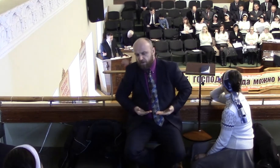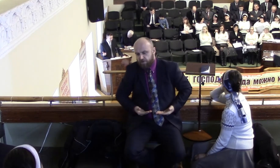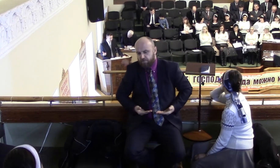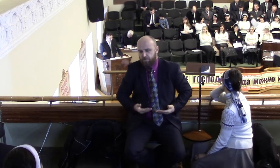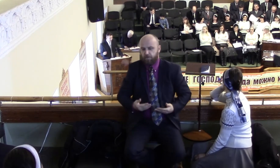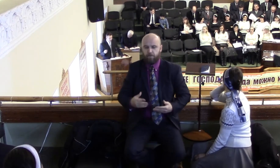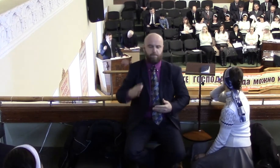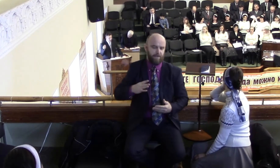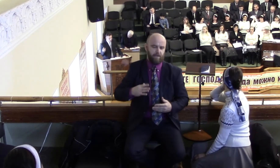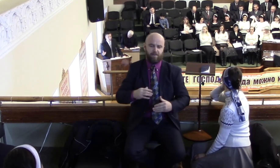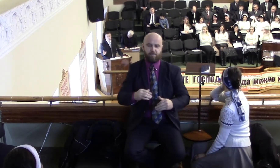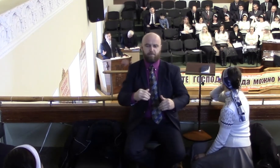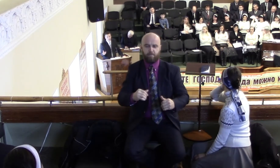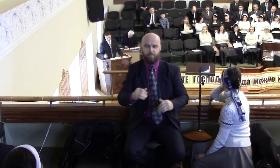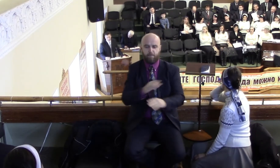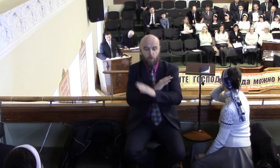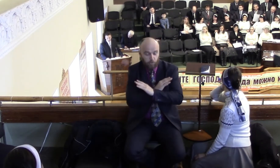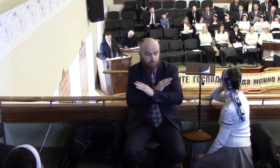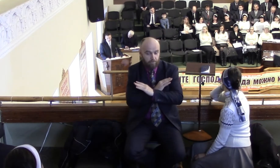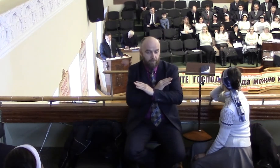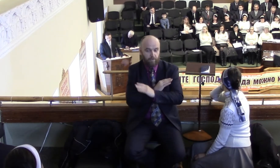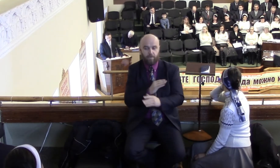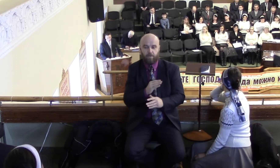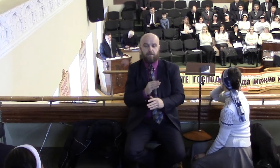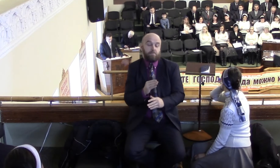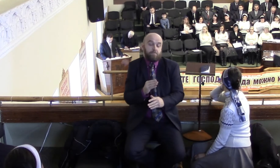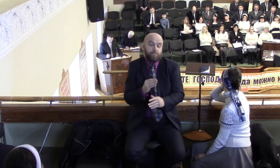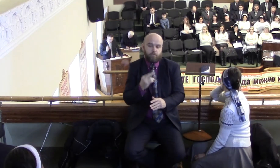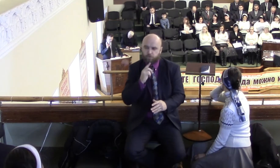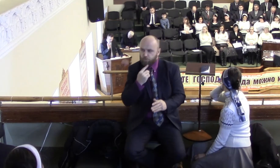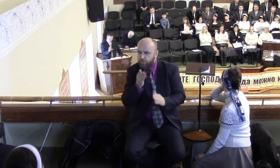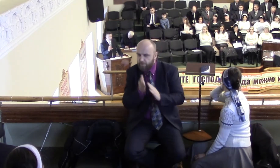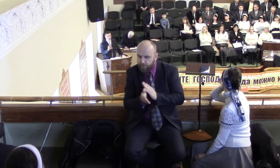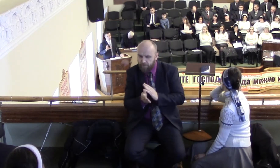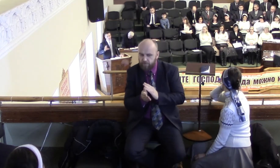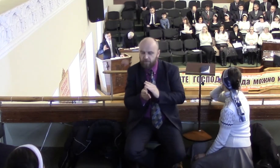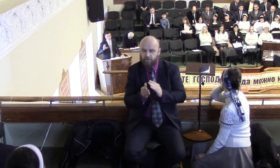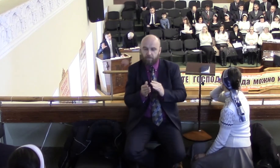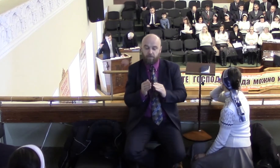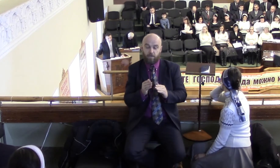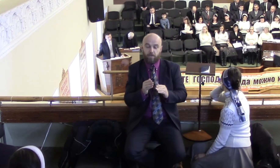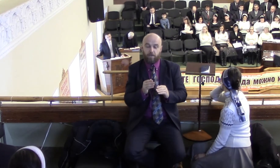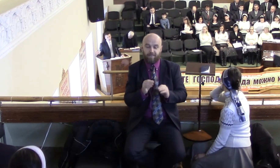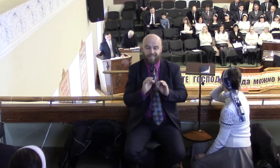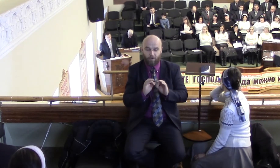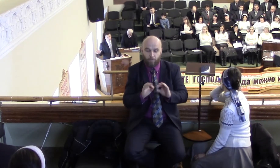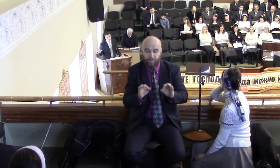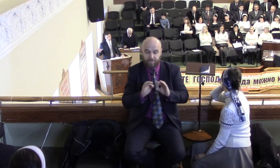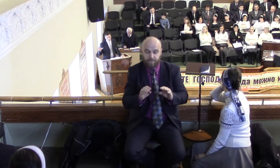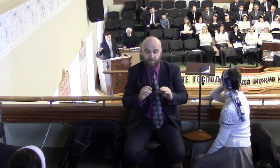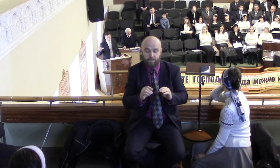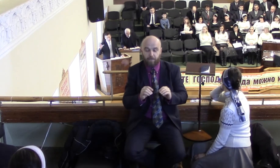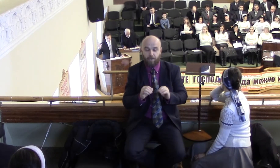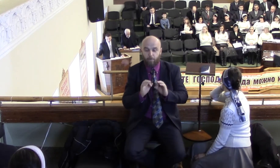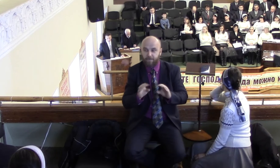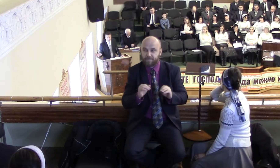любой человек. Как это я мертвый, если я живой? И эта фраза ведет нас к самому началу.